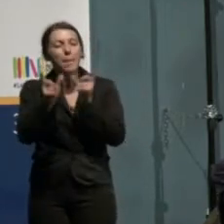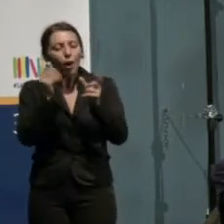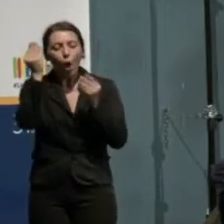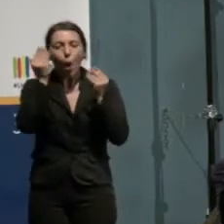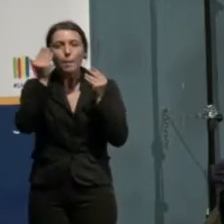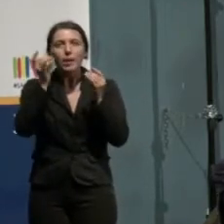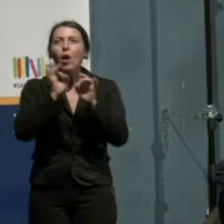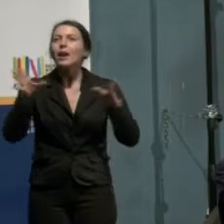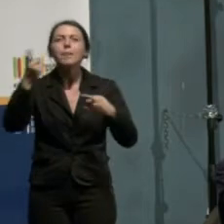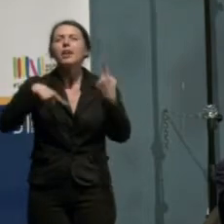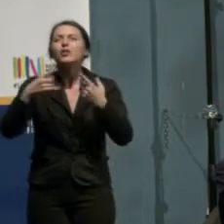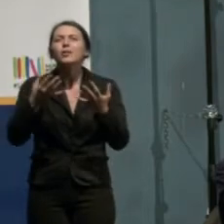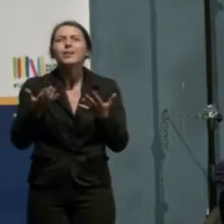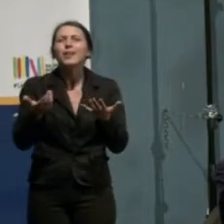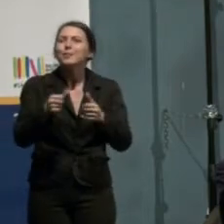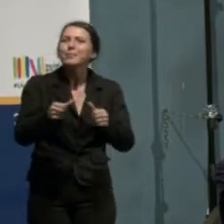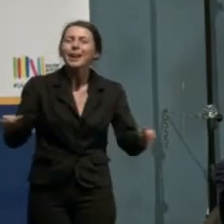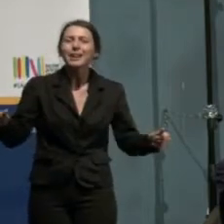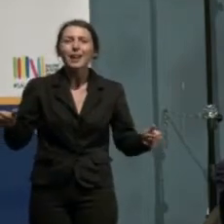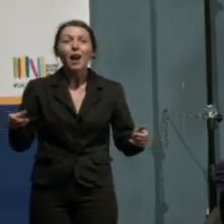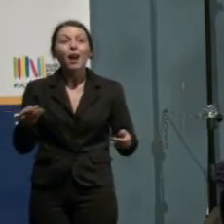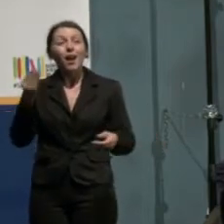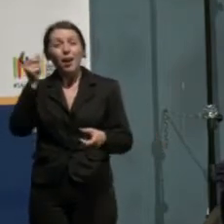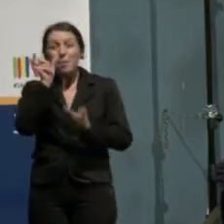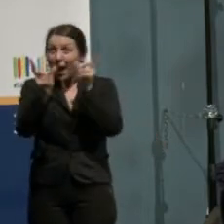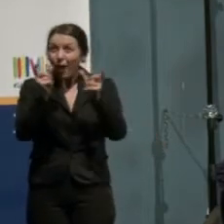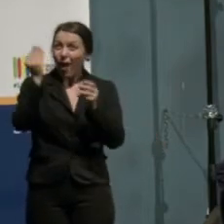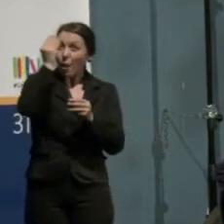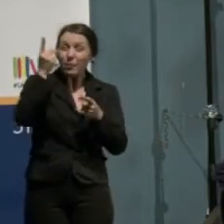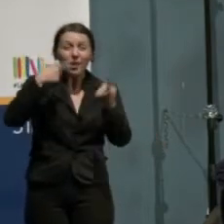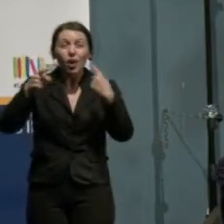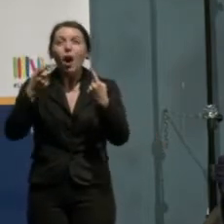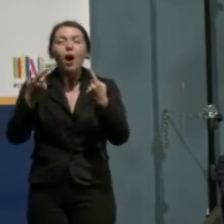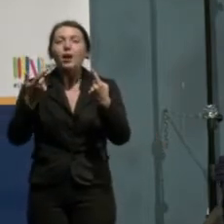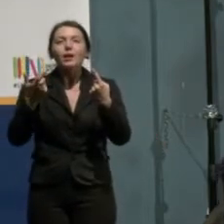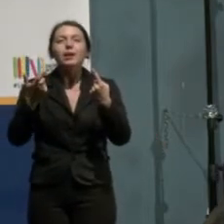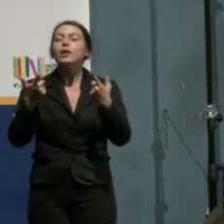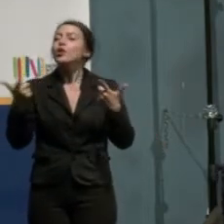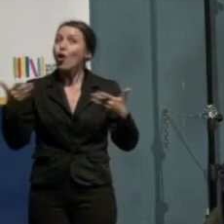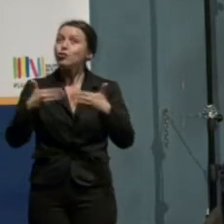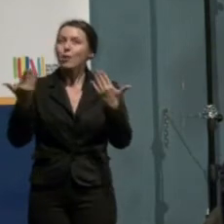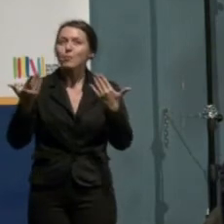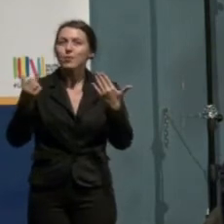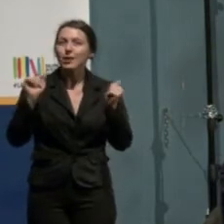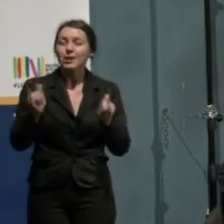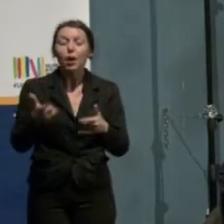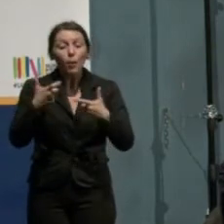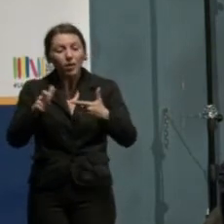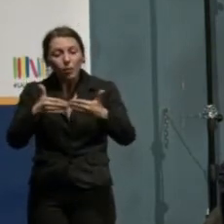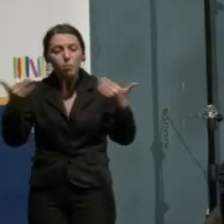opinioni e le parole di opinioni circolano dove lo ci sono muri perché i muri sono qualcosa che impediscono la circolazione